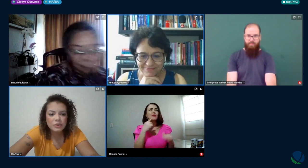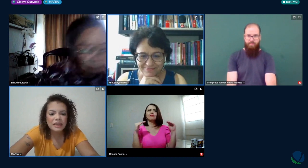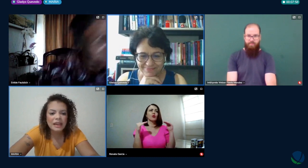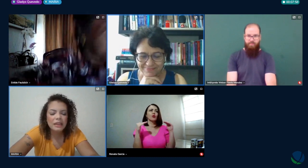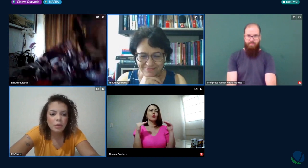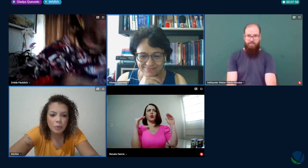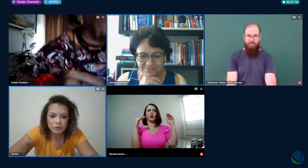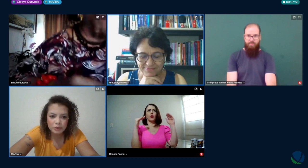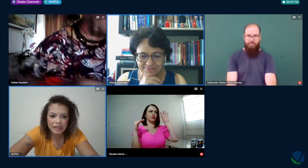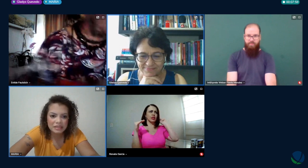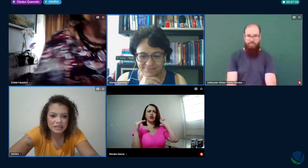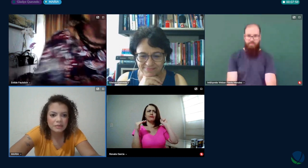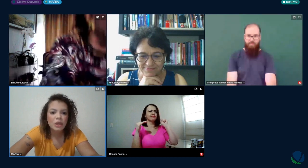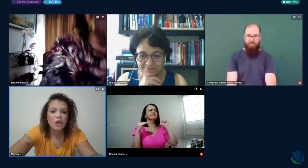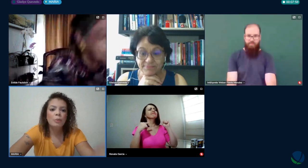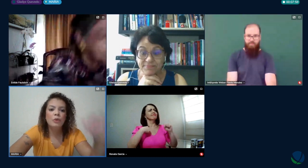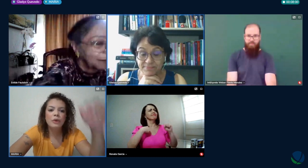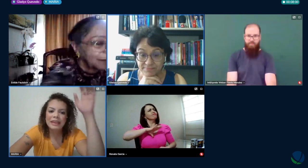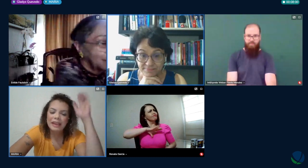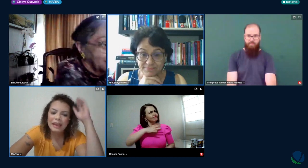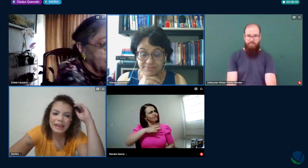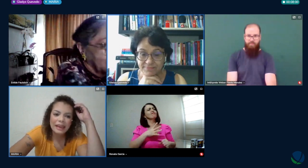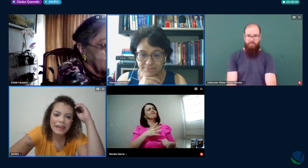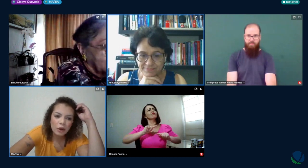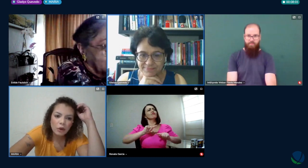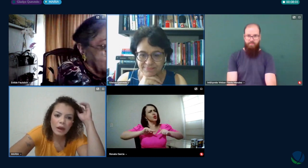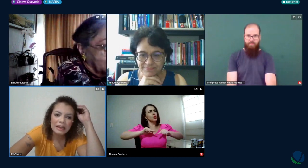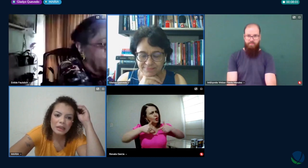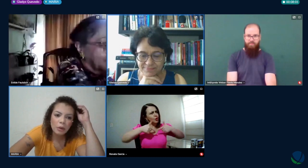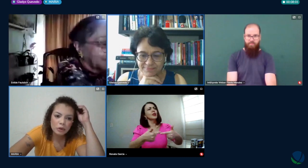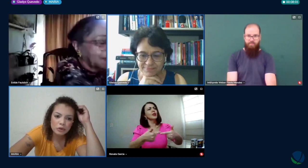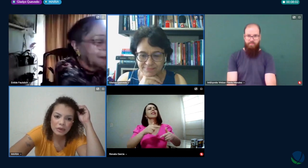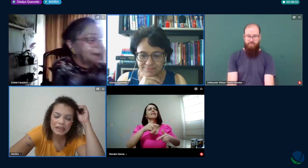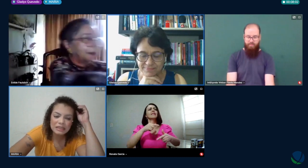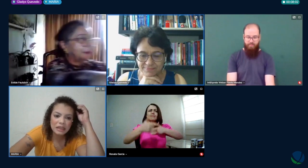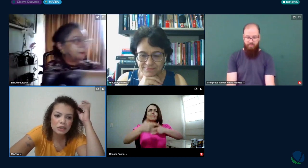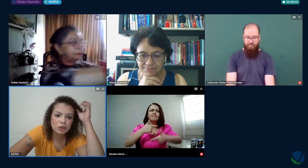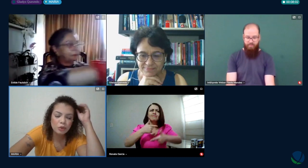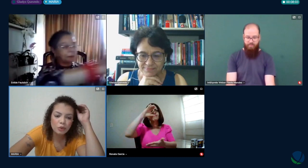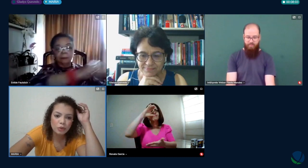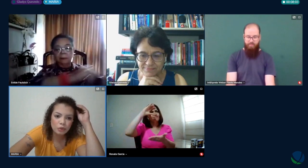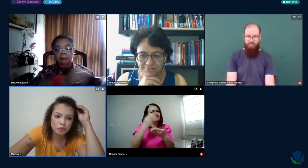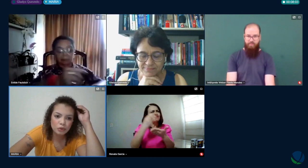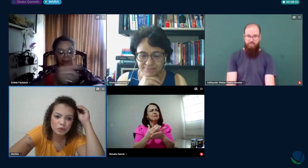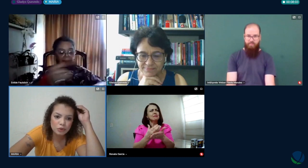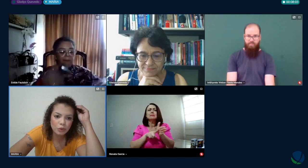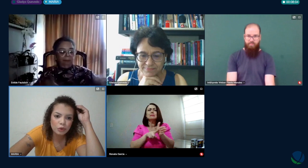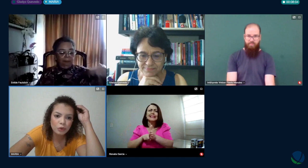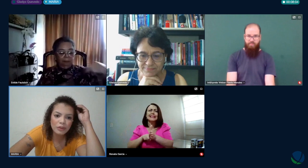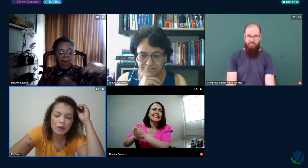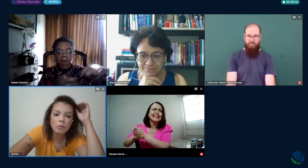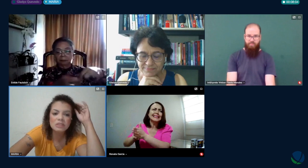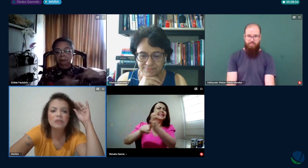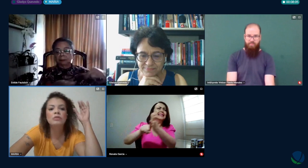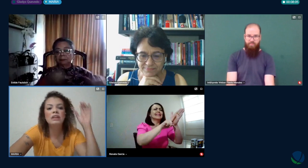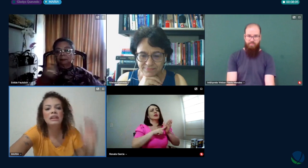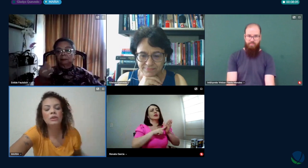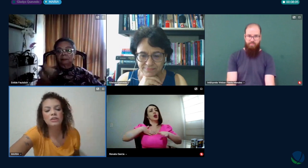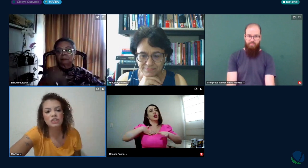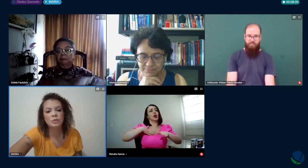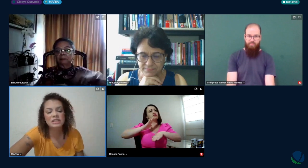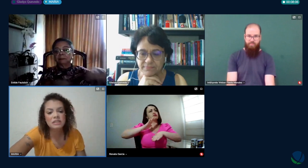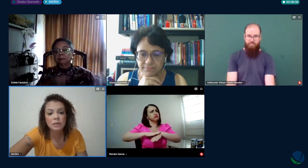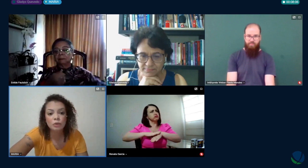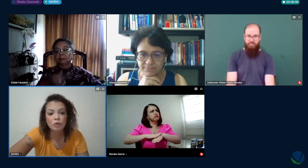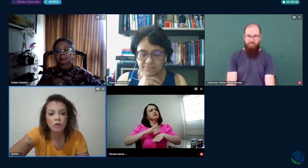Eu acho que a língua portuguesa. Porque a língua portuguesa do surdo vem como segunda